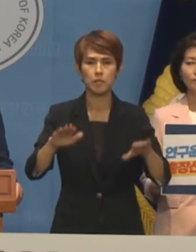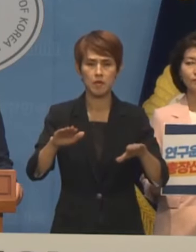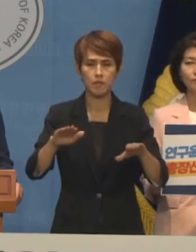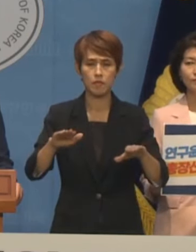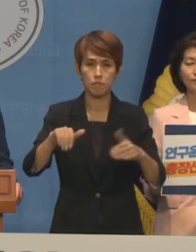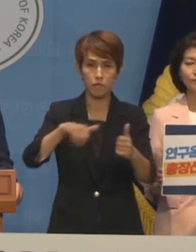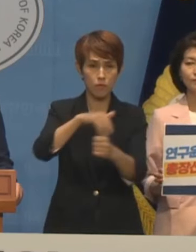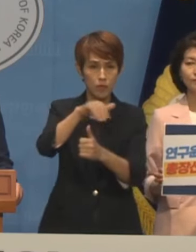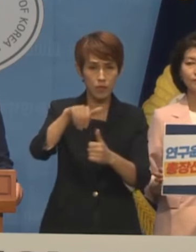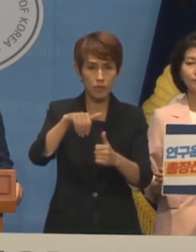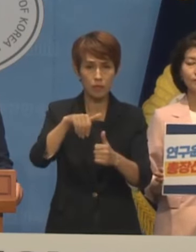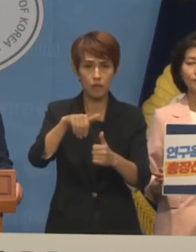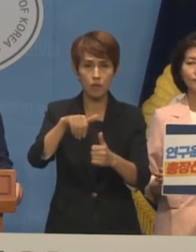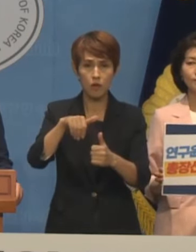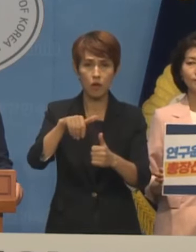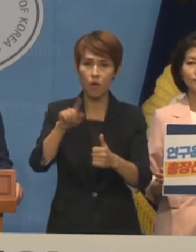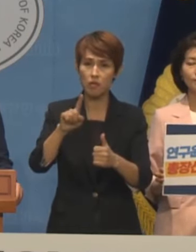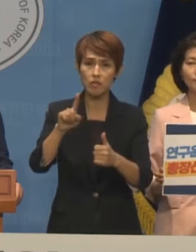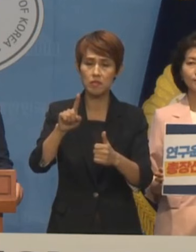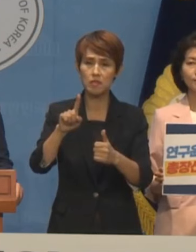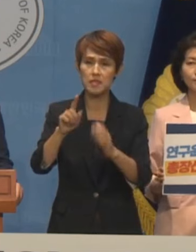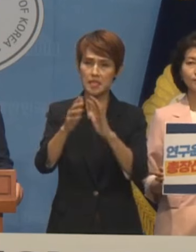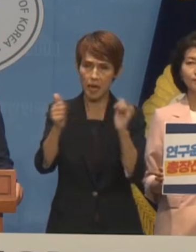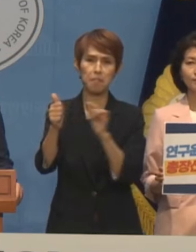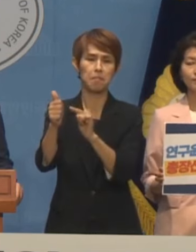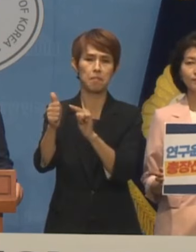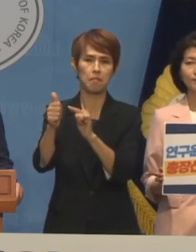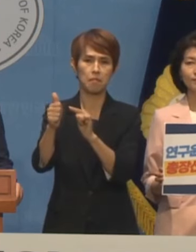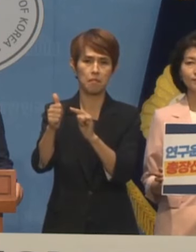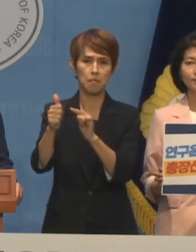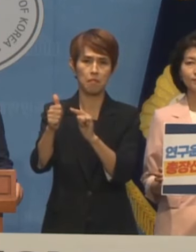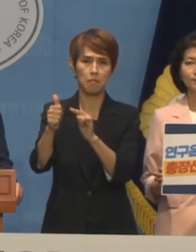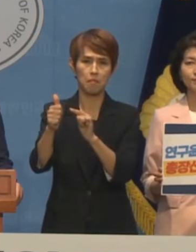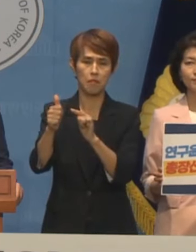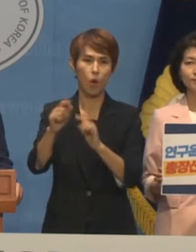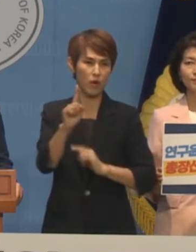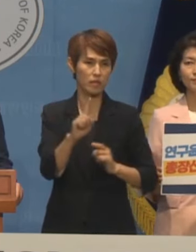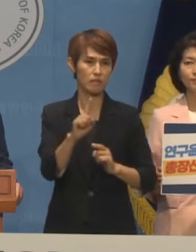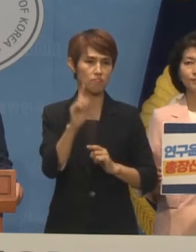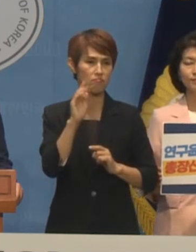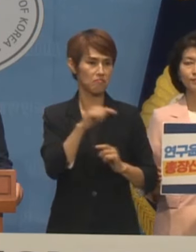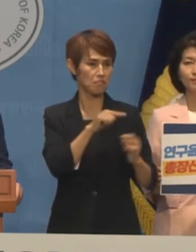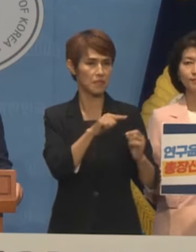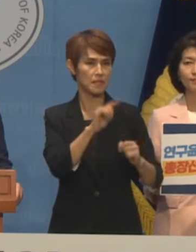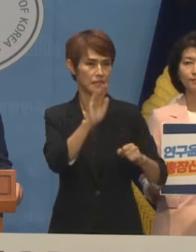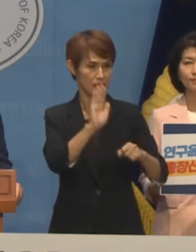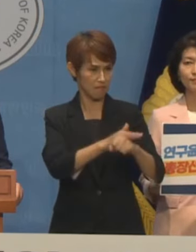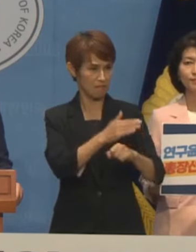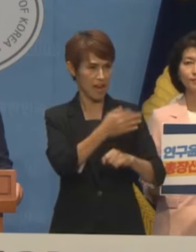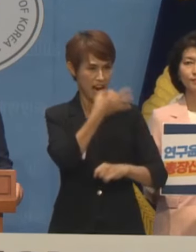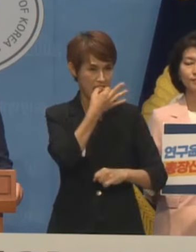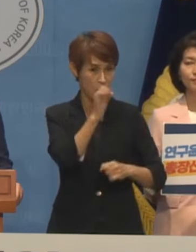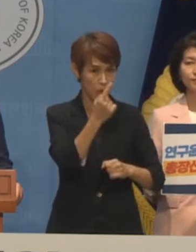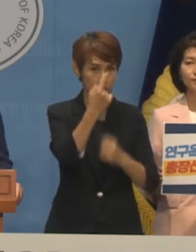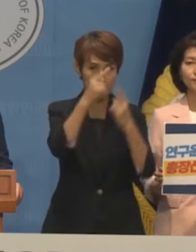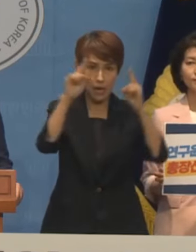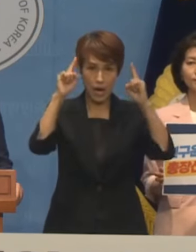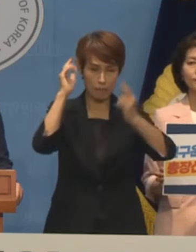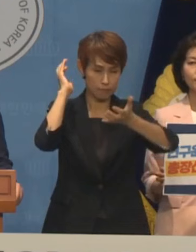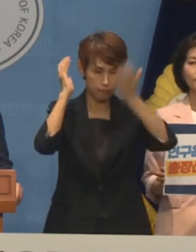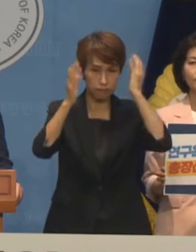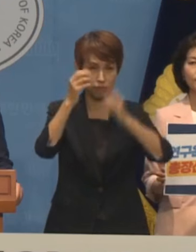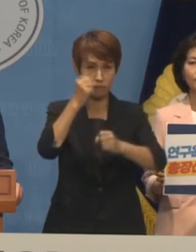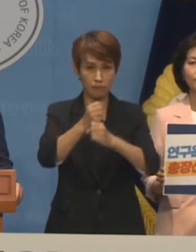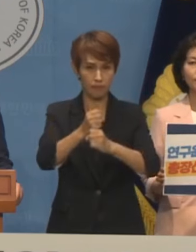사태가 어느 특정한 사람의 잘못된 욕망 때문에 대학 전체가 뒤틀리는 아주 불행한